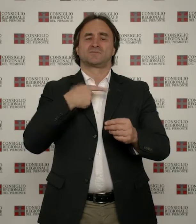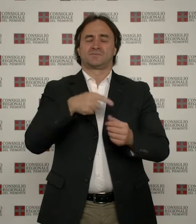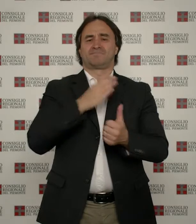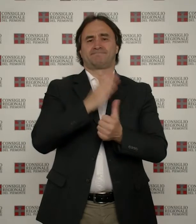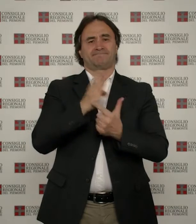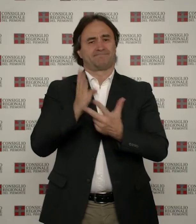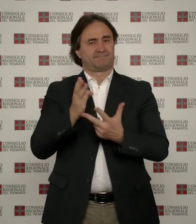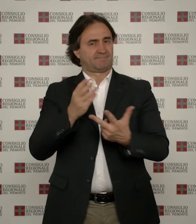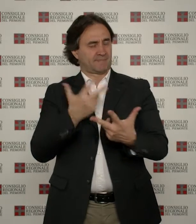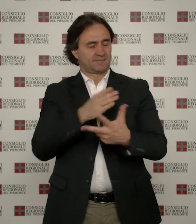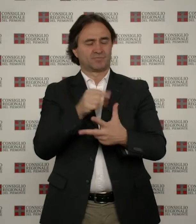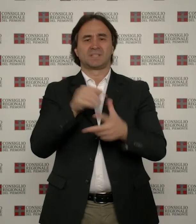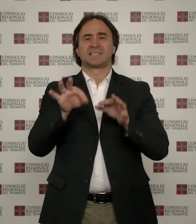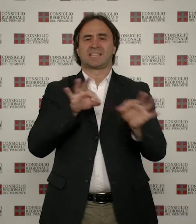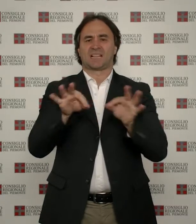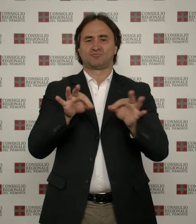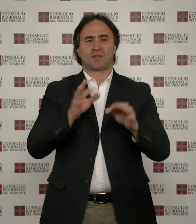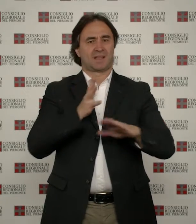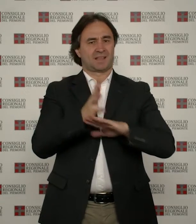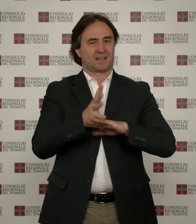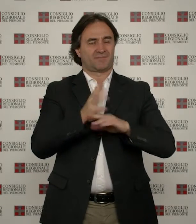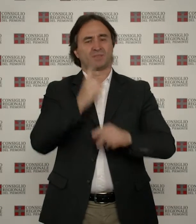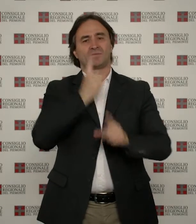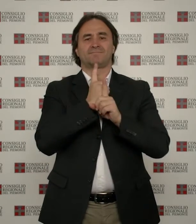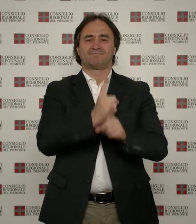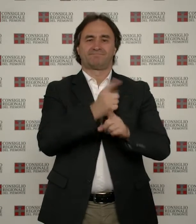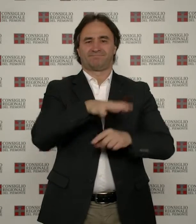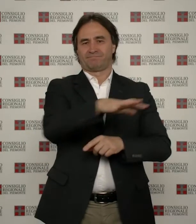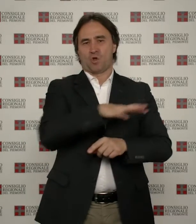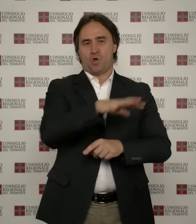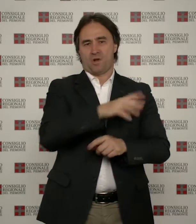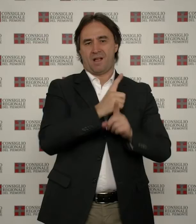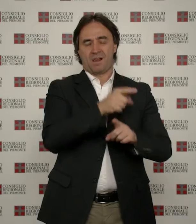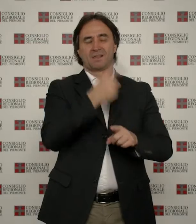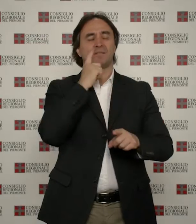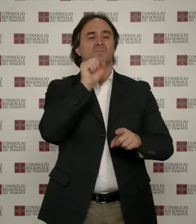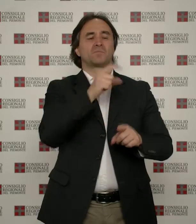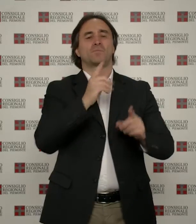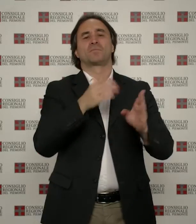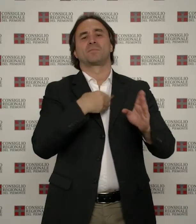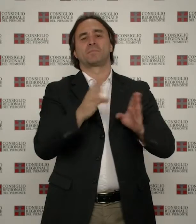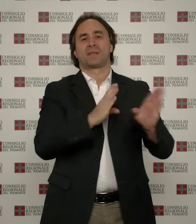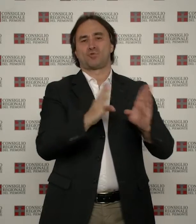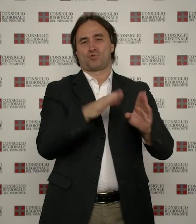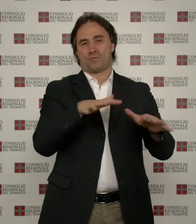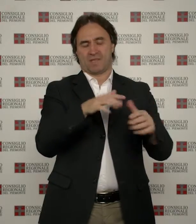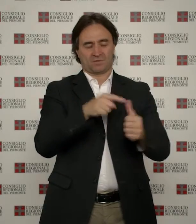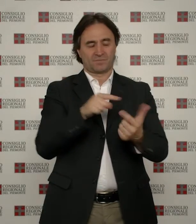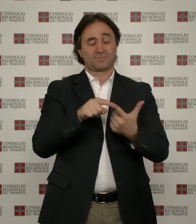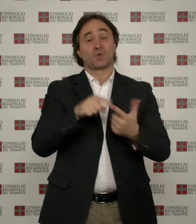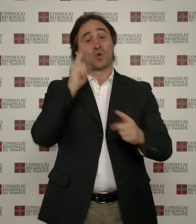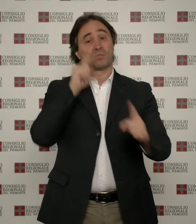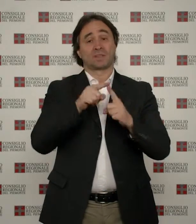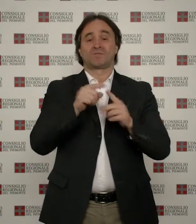sezioni: le strategie di intervento in base allo scenario socio-economico locale, con le prospettive di medio periodo, gli obiettivi